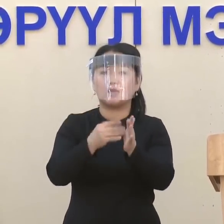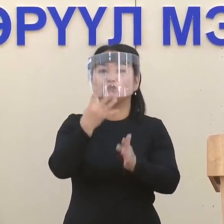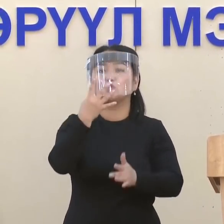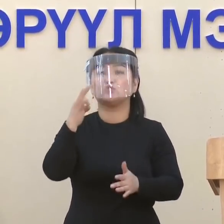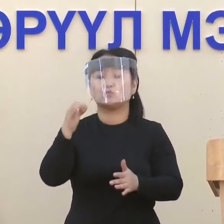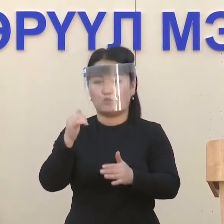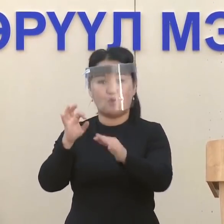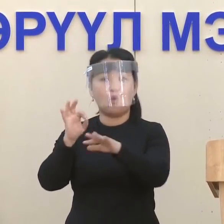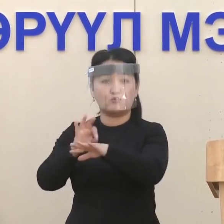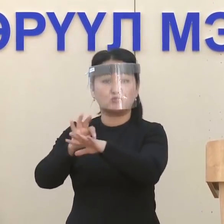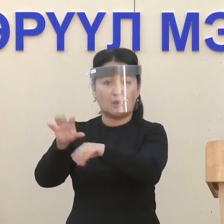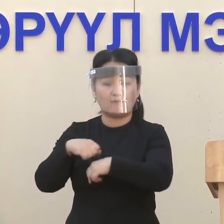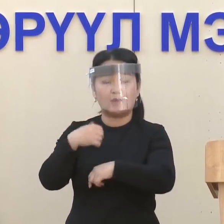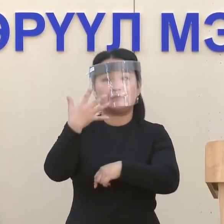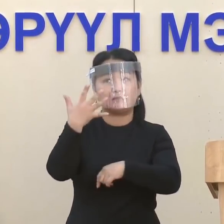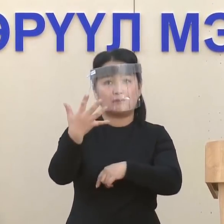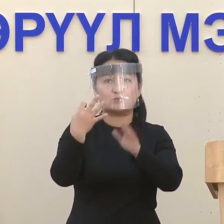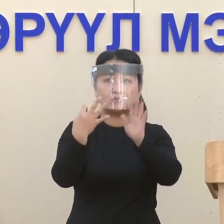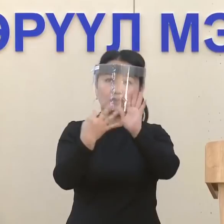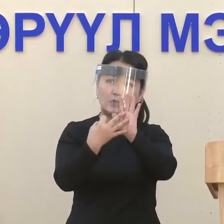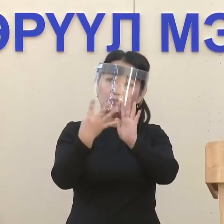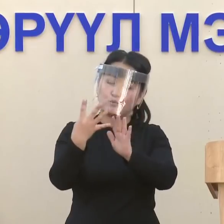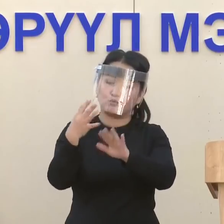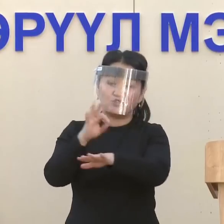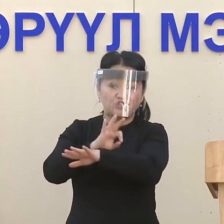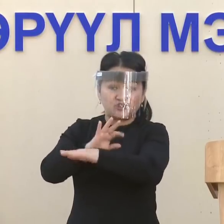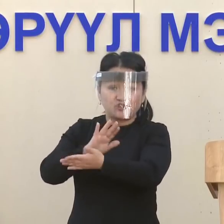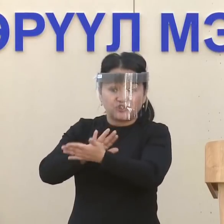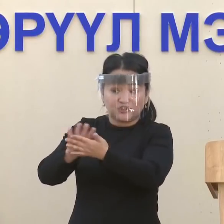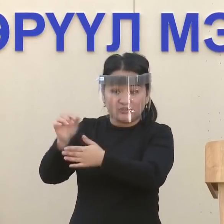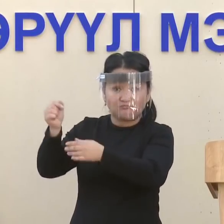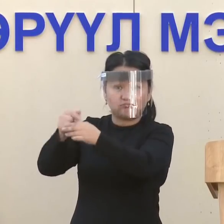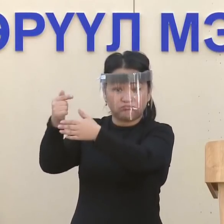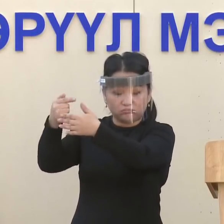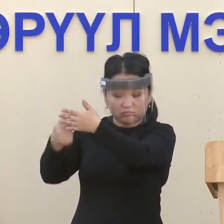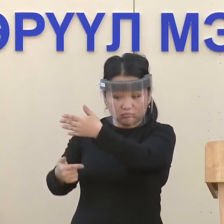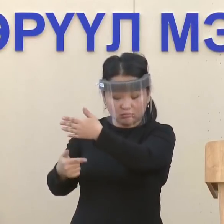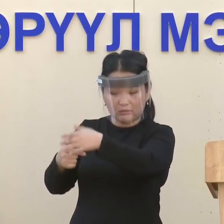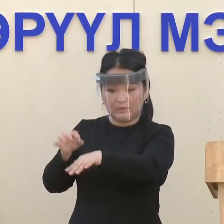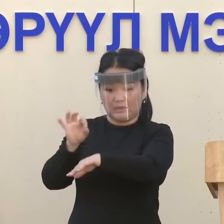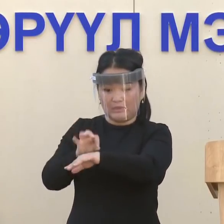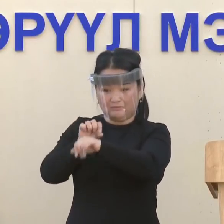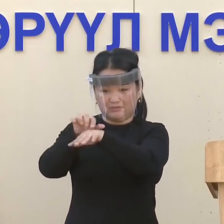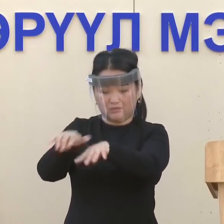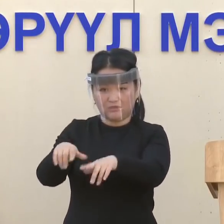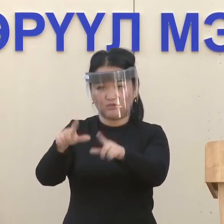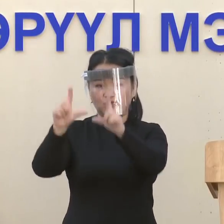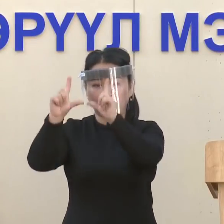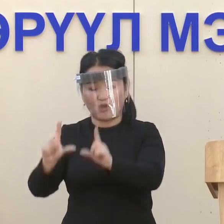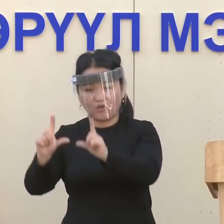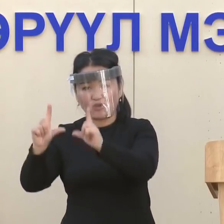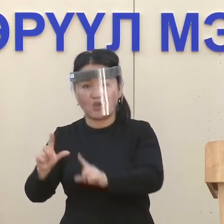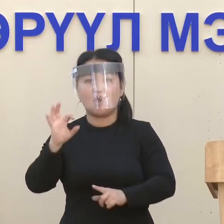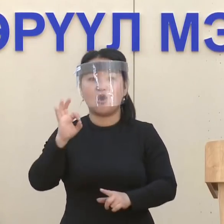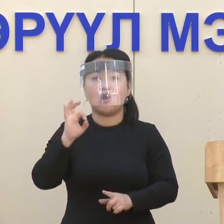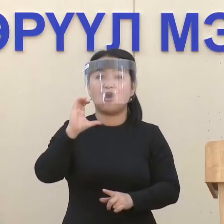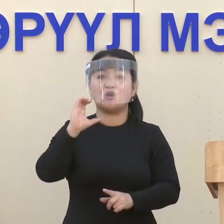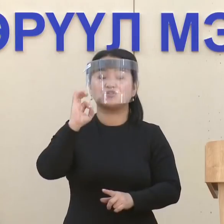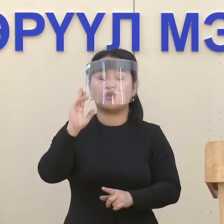байна. За үүнээс 584 тохиолдлыг шинээр бүртгэсэн бөгөөд халдварын тархалтаар Токио, Осака хотууд тэргүүлж